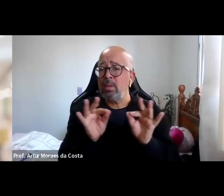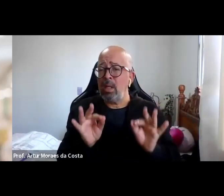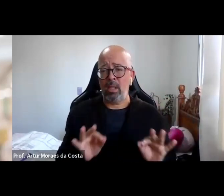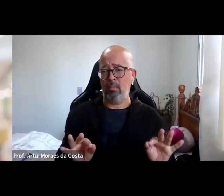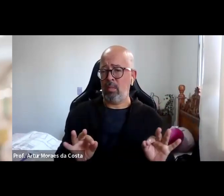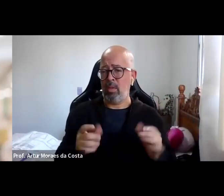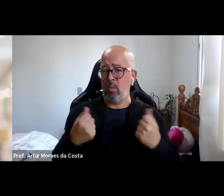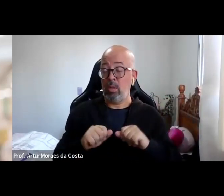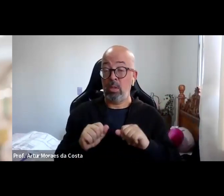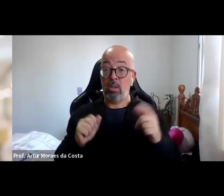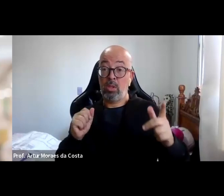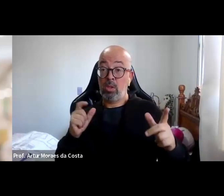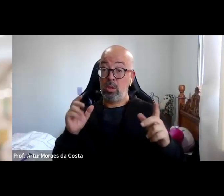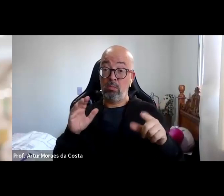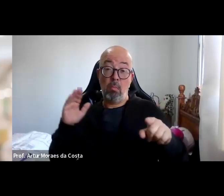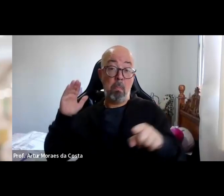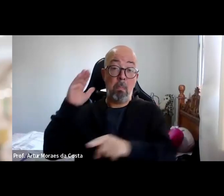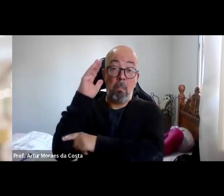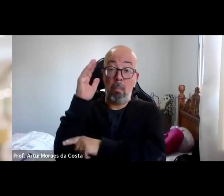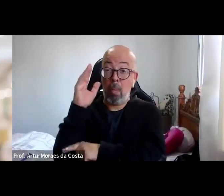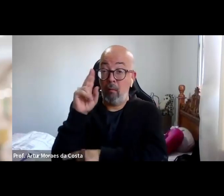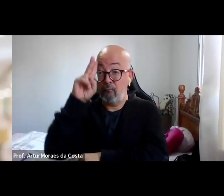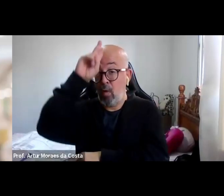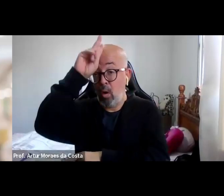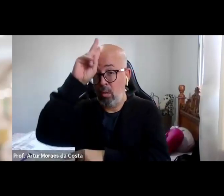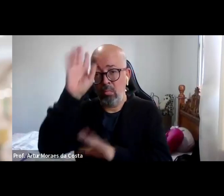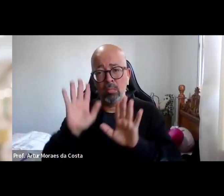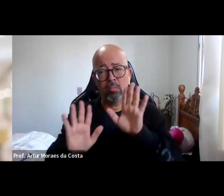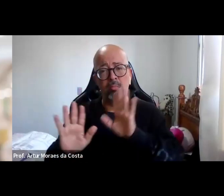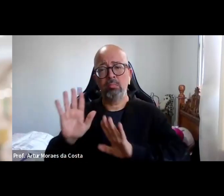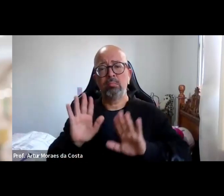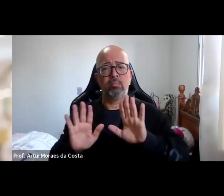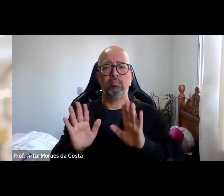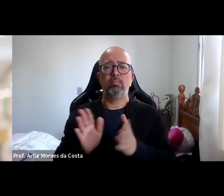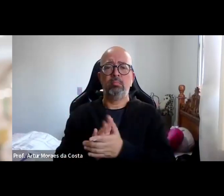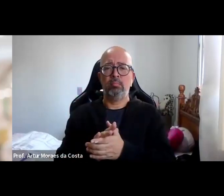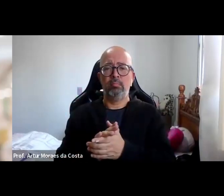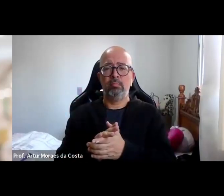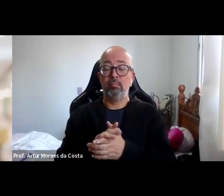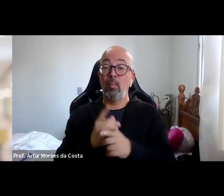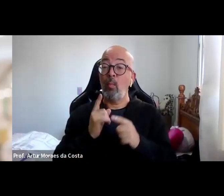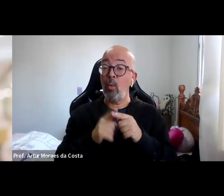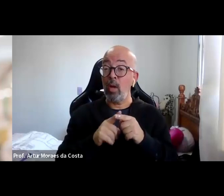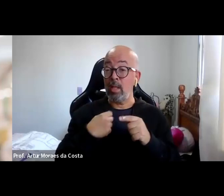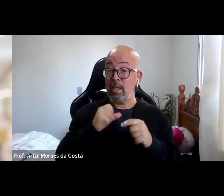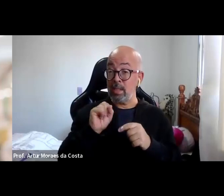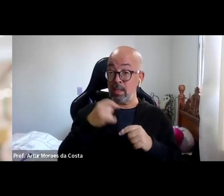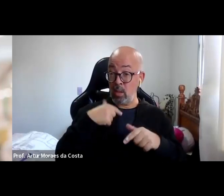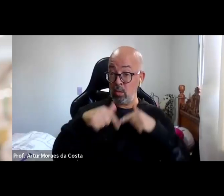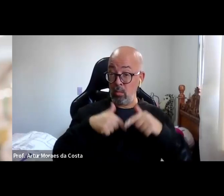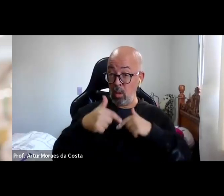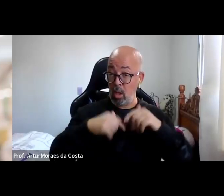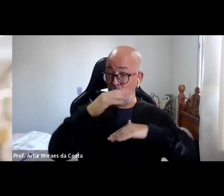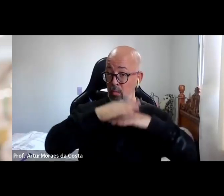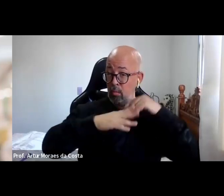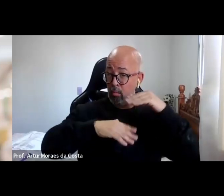formas particulares de de ver el mundo si yo veo el mundo por ejemplo con pesimismo como guía intérprete eso